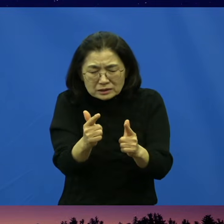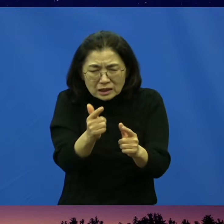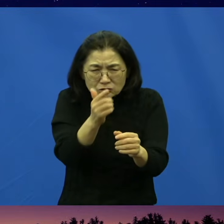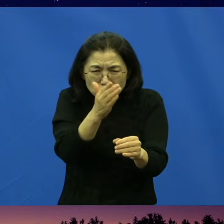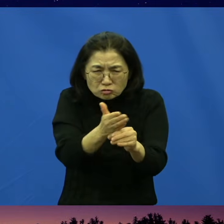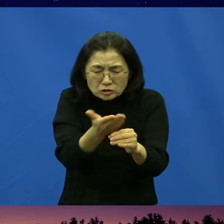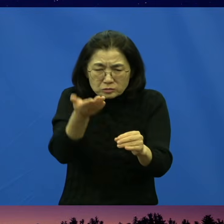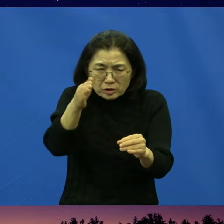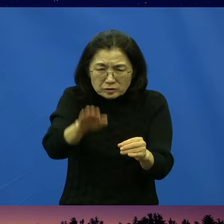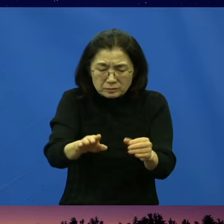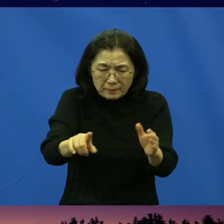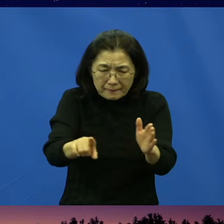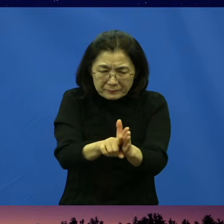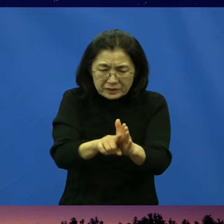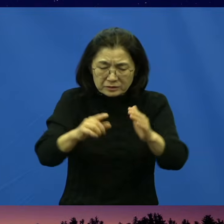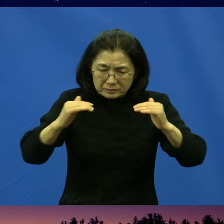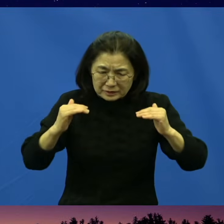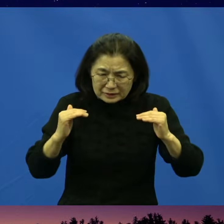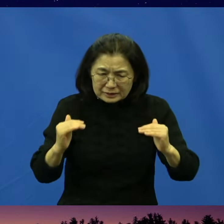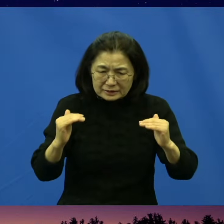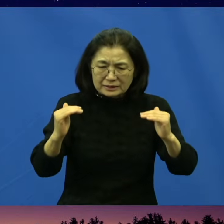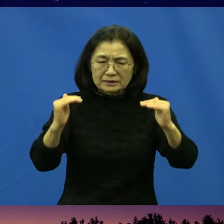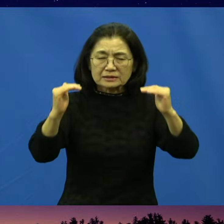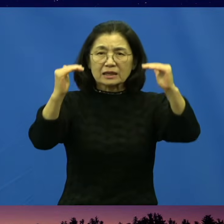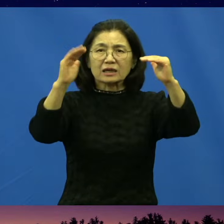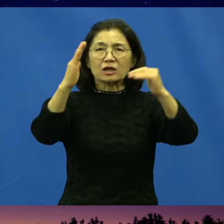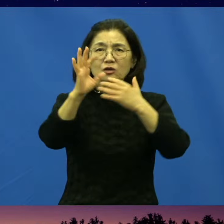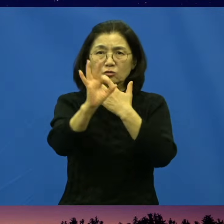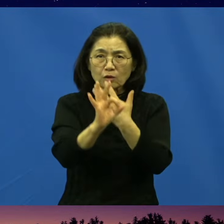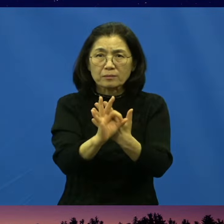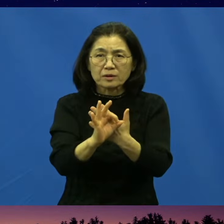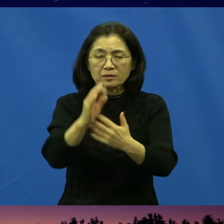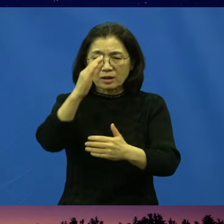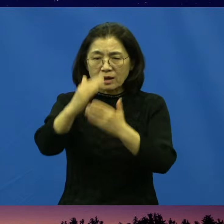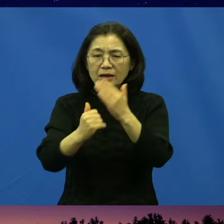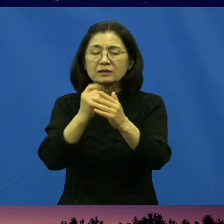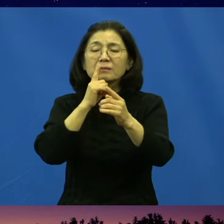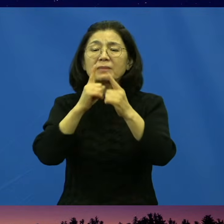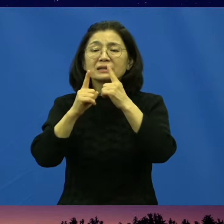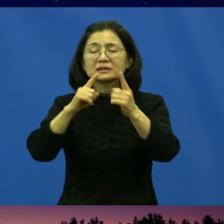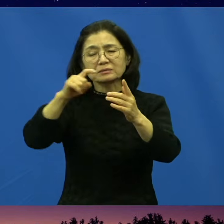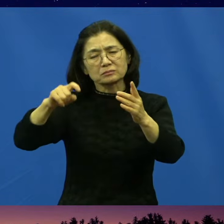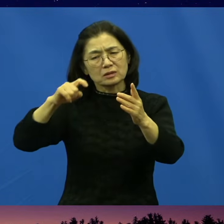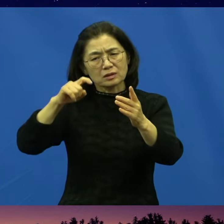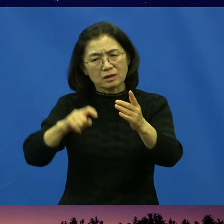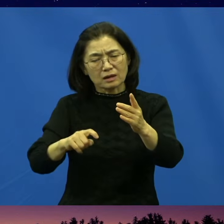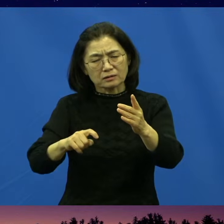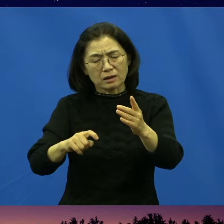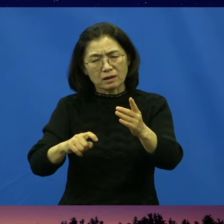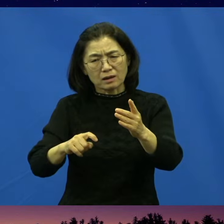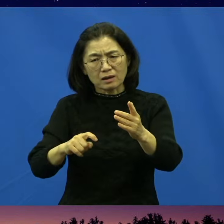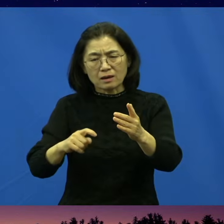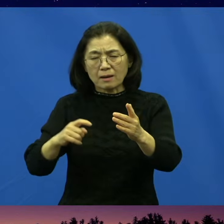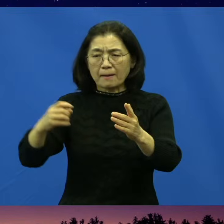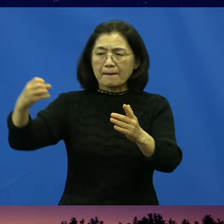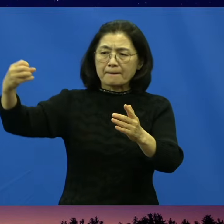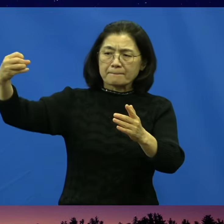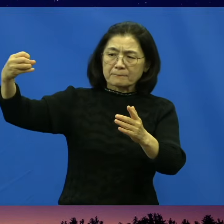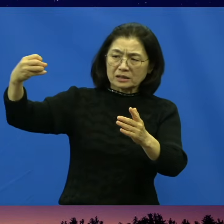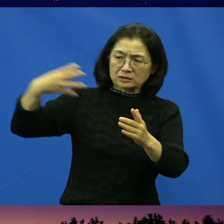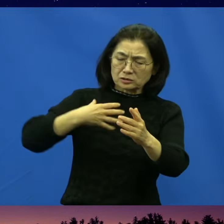우리가 말씀을 대하는 태도는 하나님이 말씀 가운데서 무엇을 말씀하시는가, 하나님 왜 나에게 이 말씀을